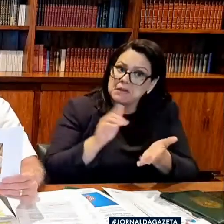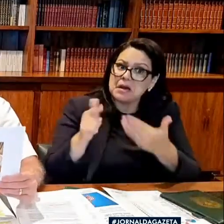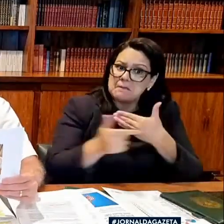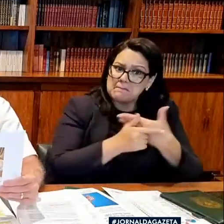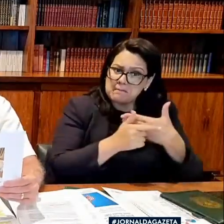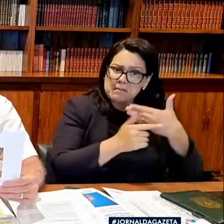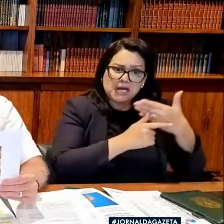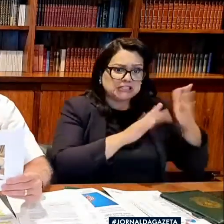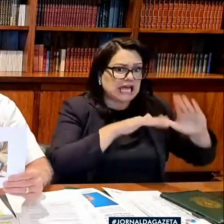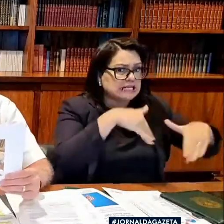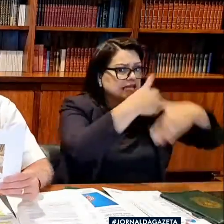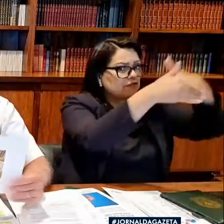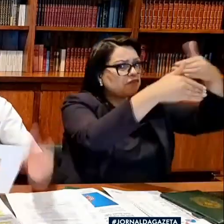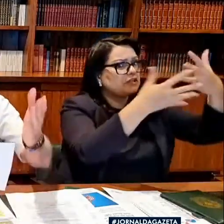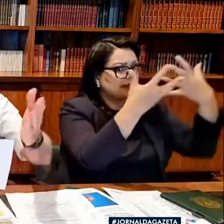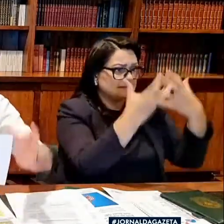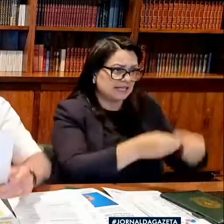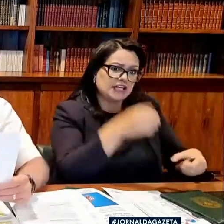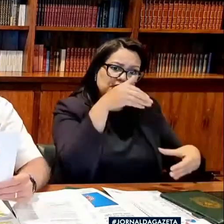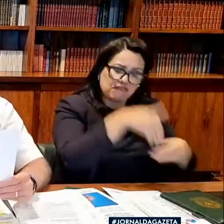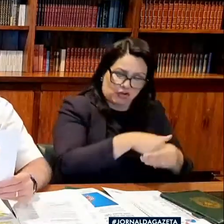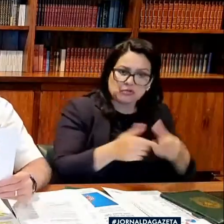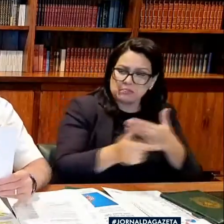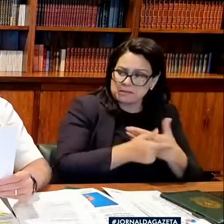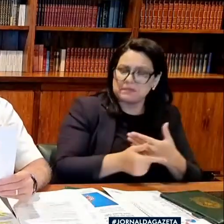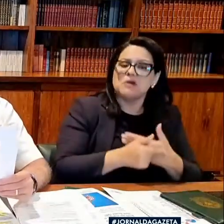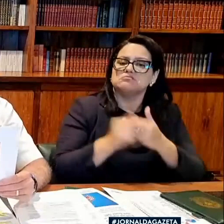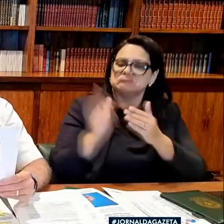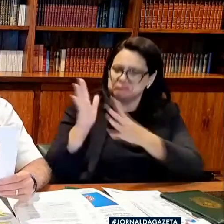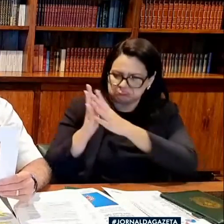muito mais desenvolvido que nós e votando no papel.